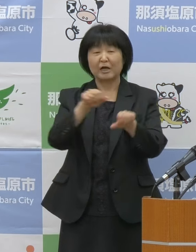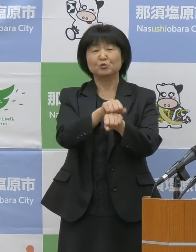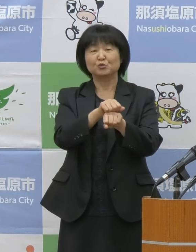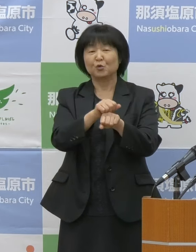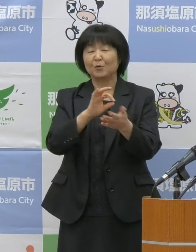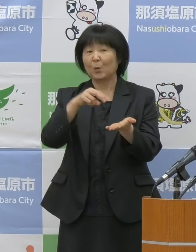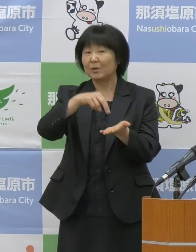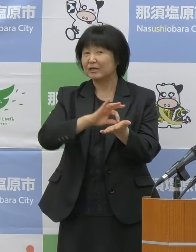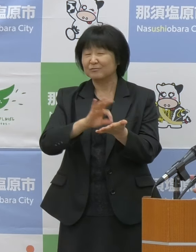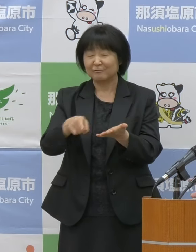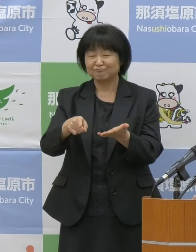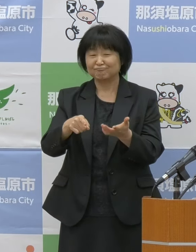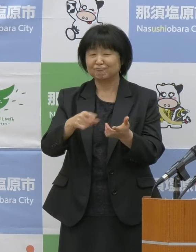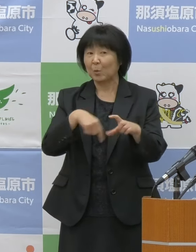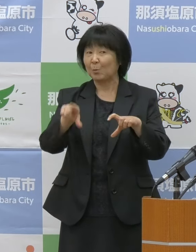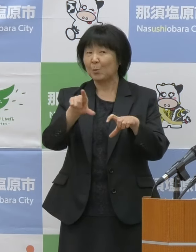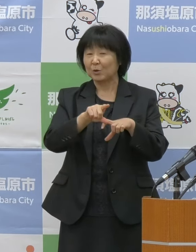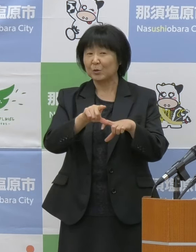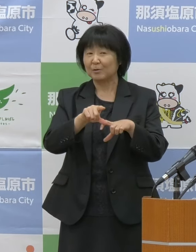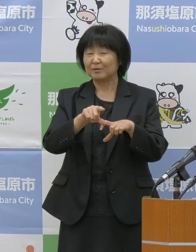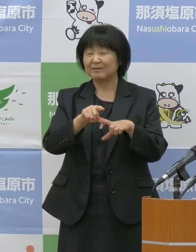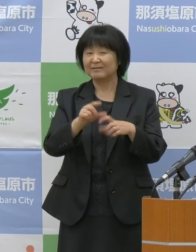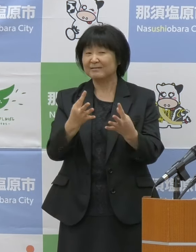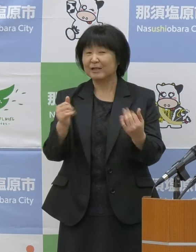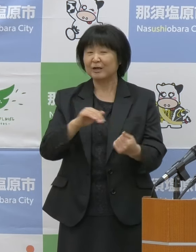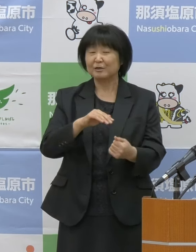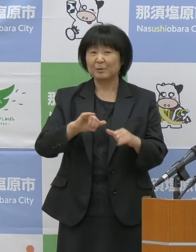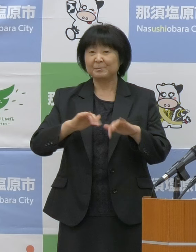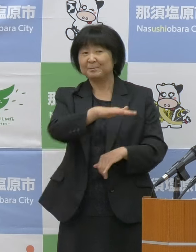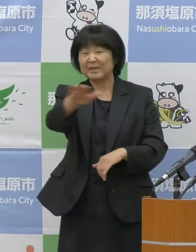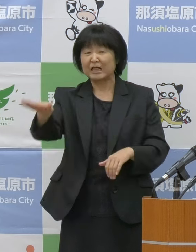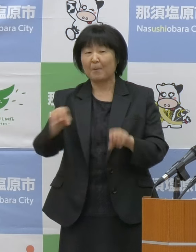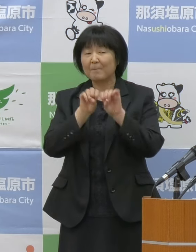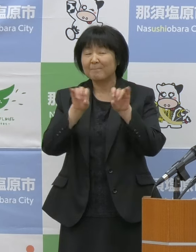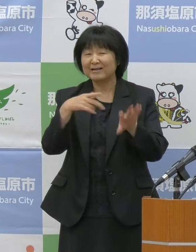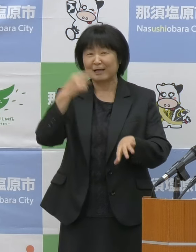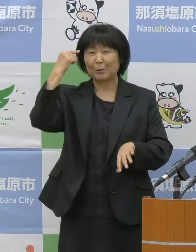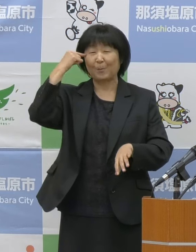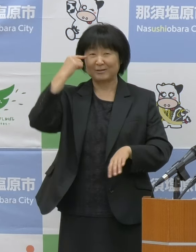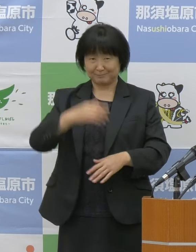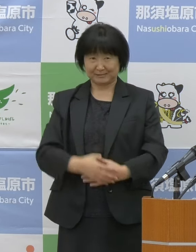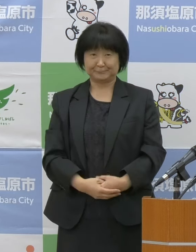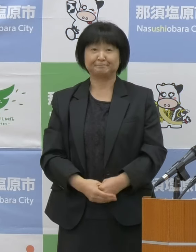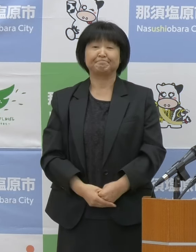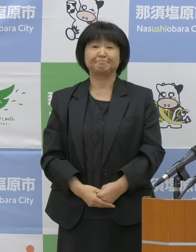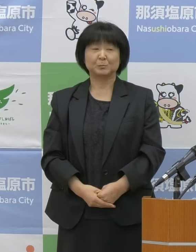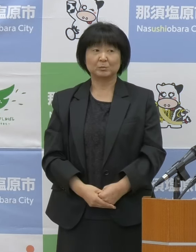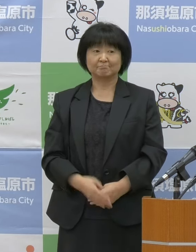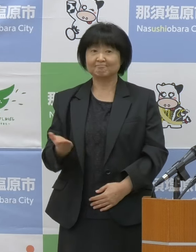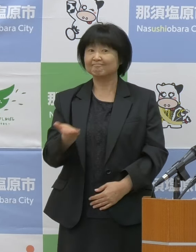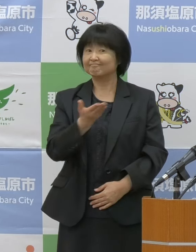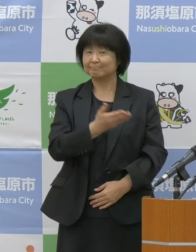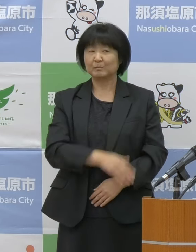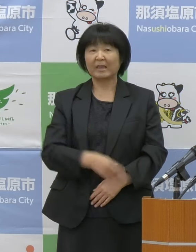し、より広く多くの方に周知してまいりたいというふうに考えております。次